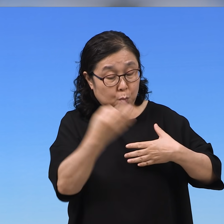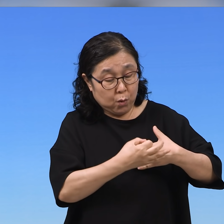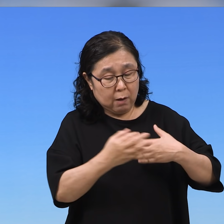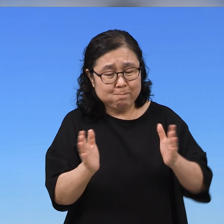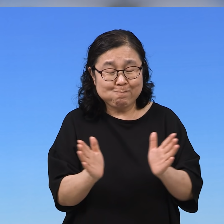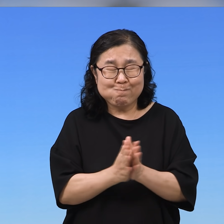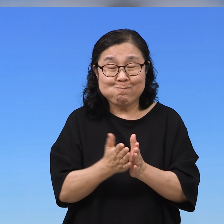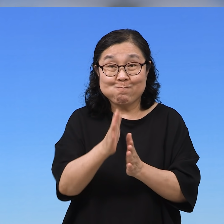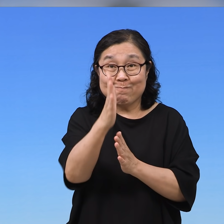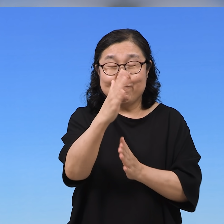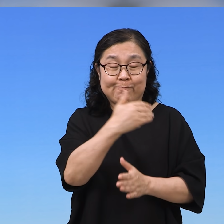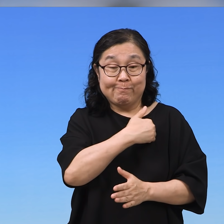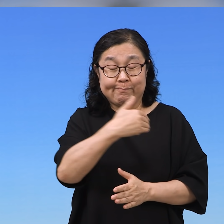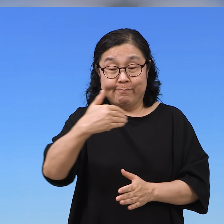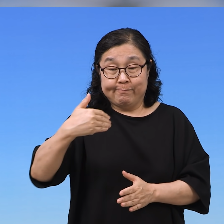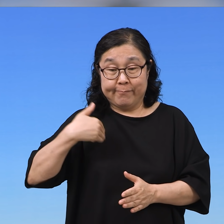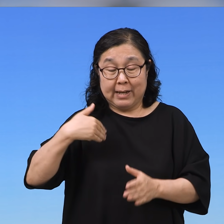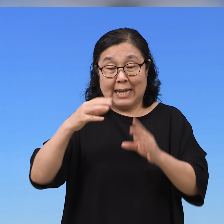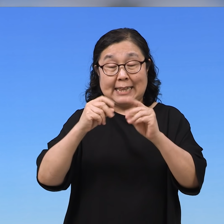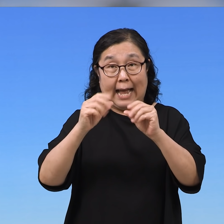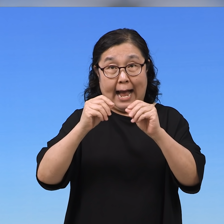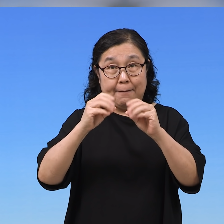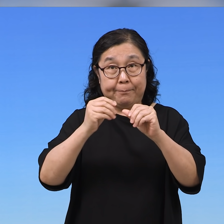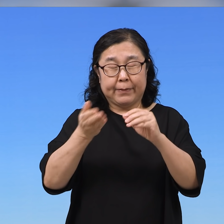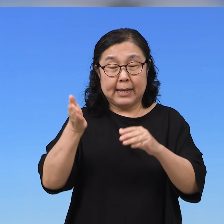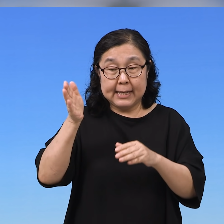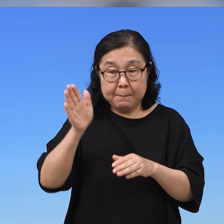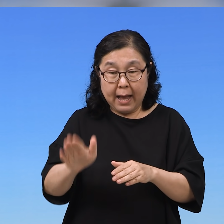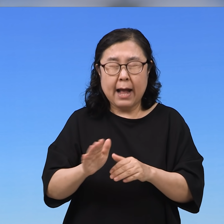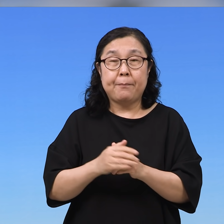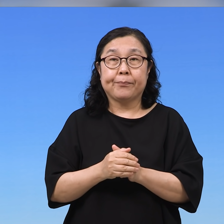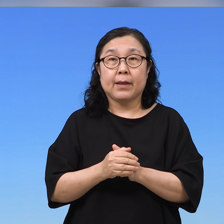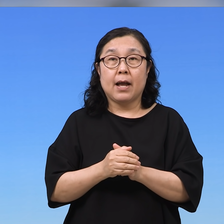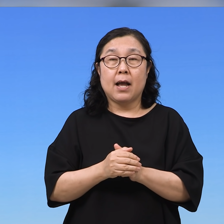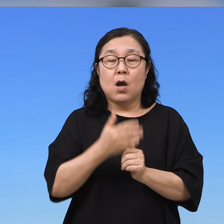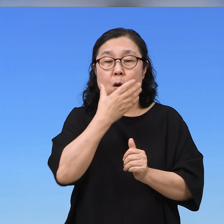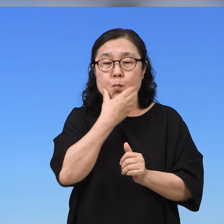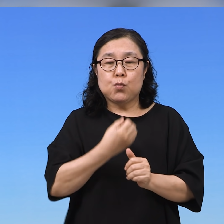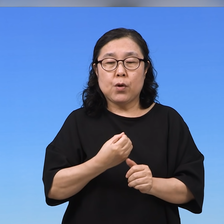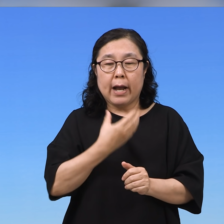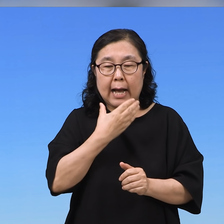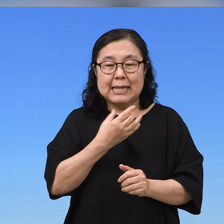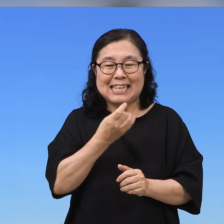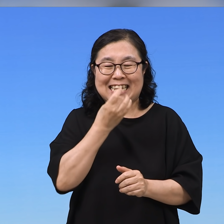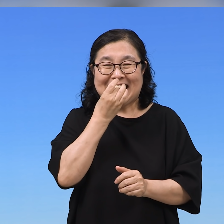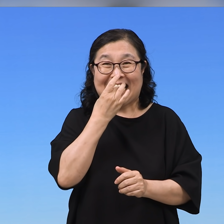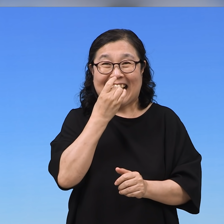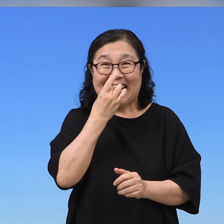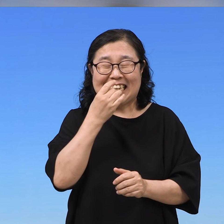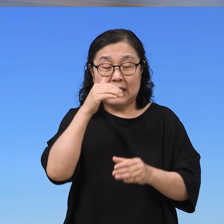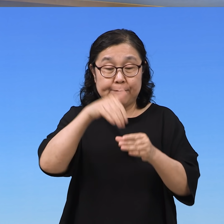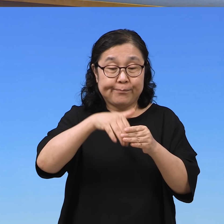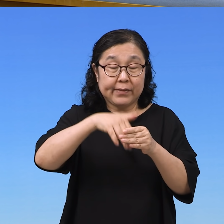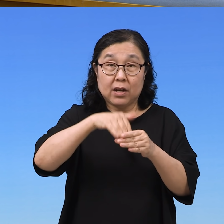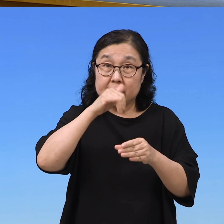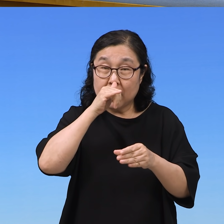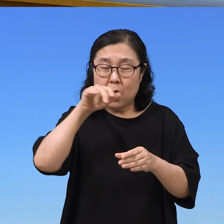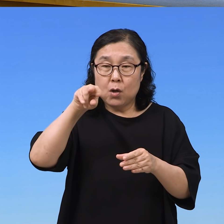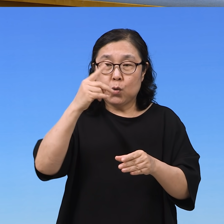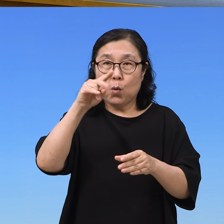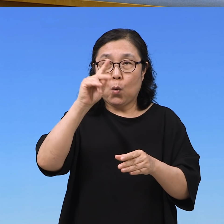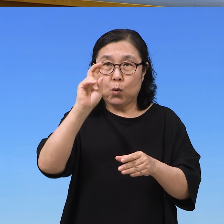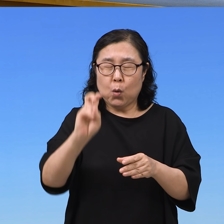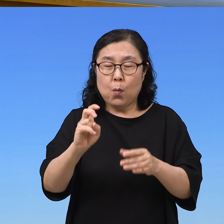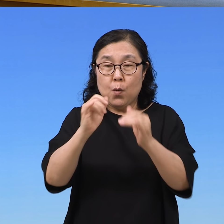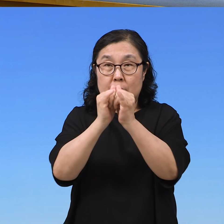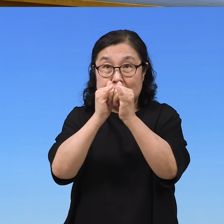그렇게 화려하고 넉넉하고 아름다운 땅이었지만 거기에 불행의 씨앗이 있습니다. 13장 13절,